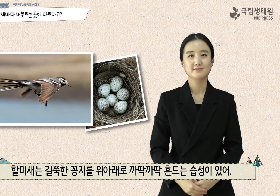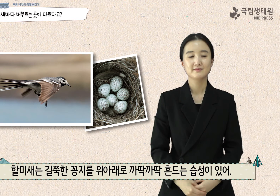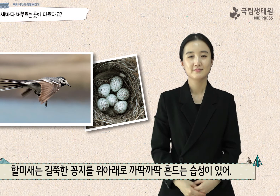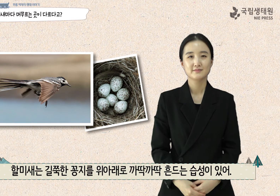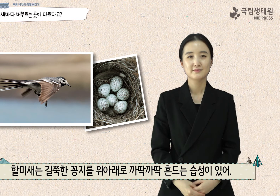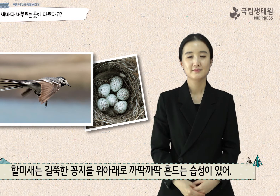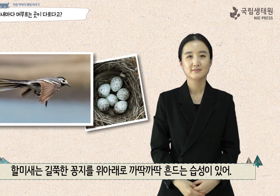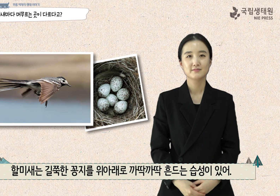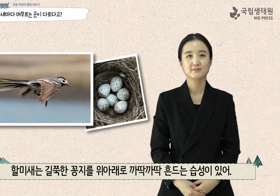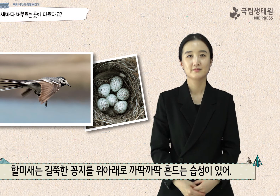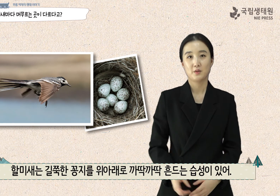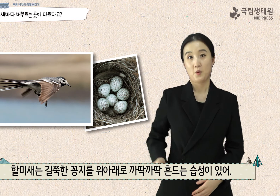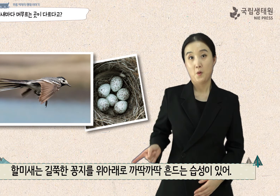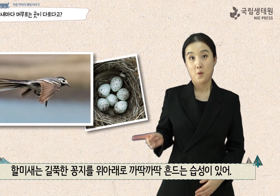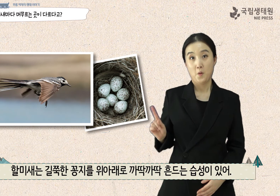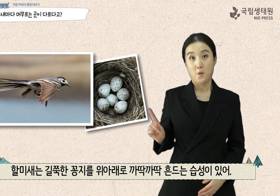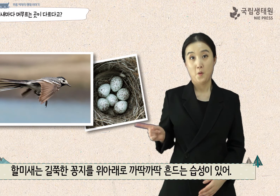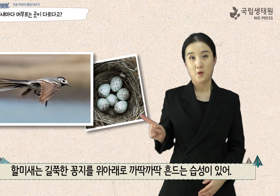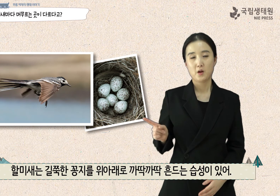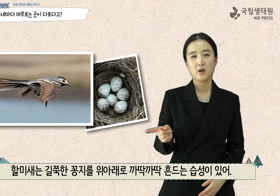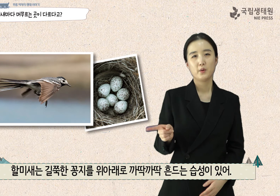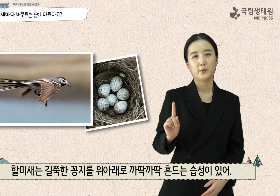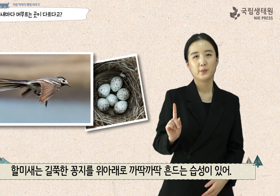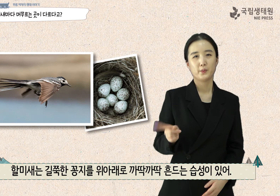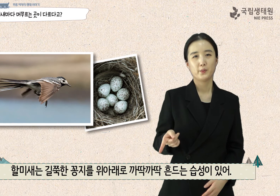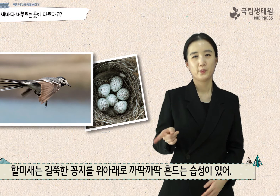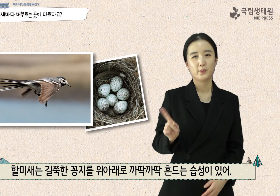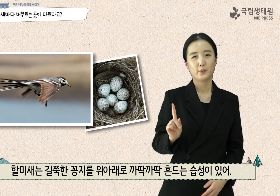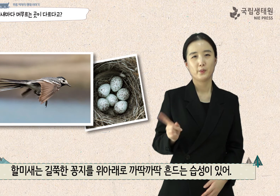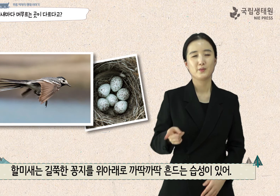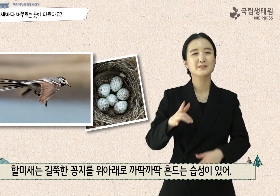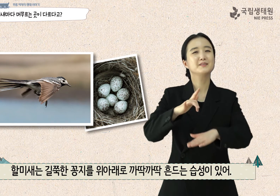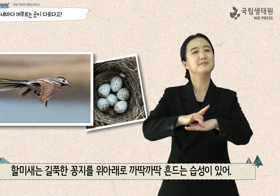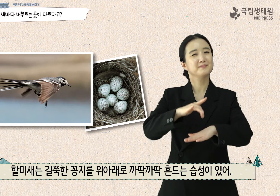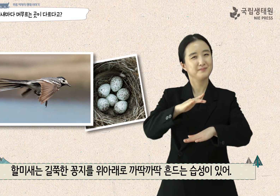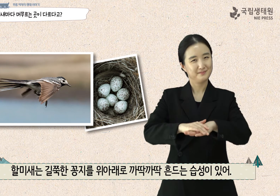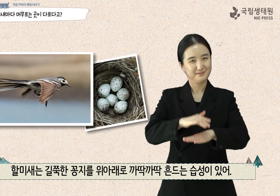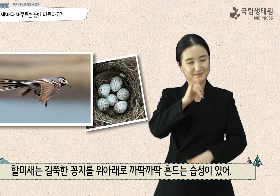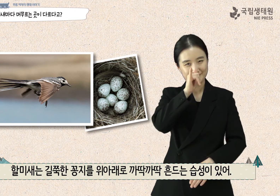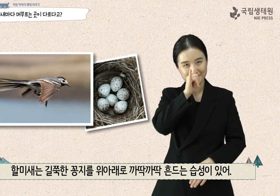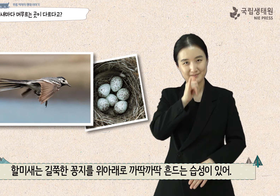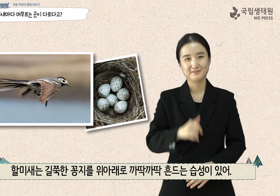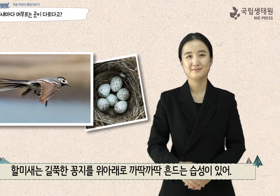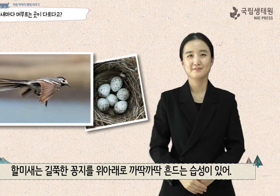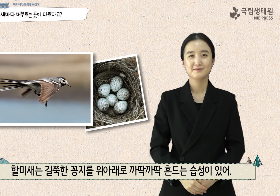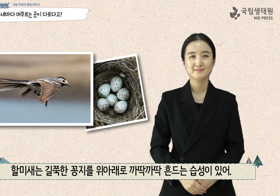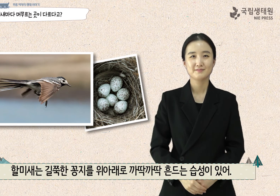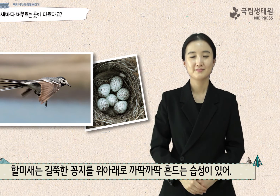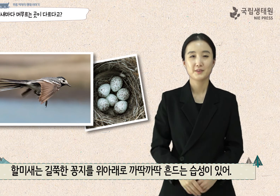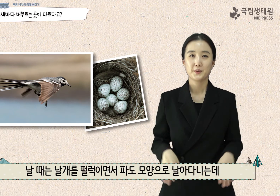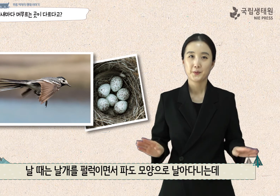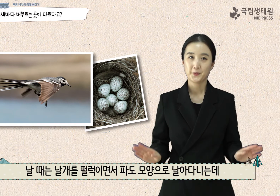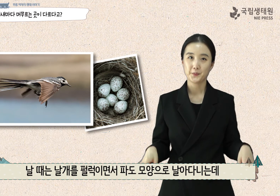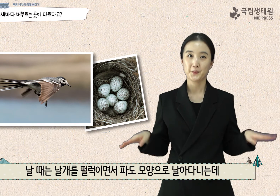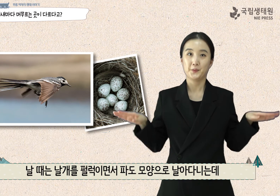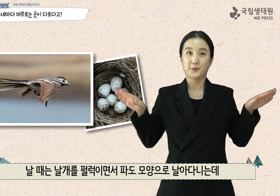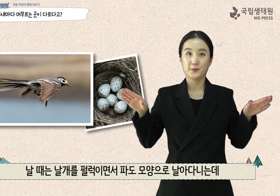할미새는 길쭉한 꽁지를 위아래로 까딱까딱 흔드는 습성이 있어.